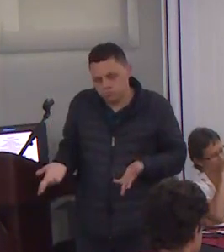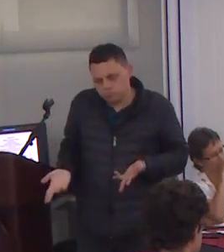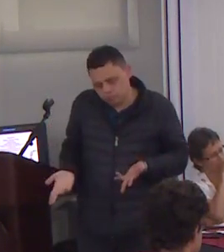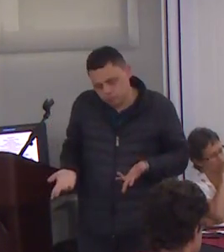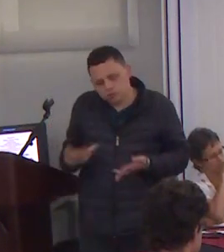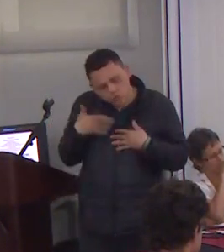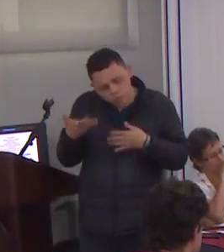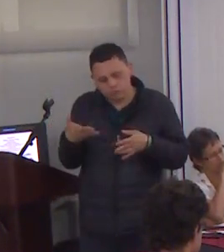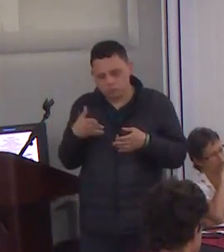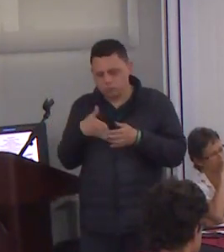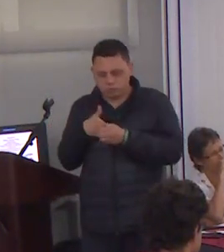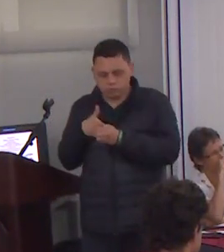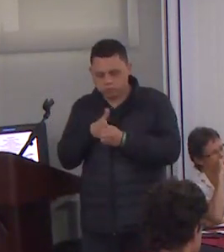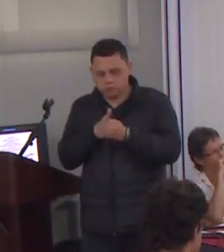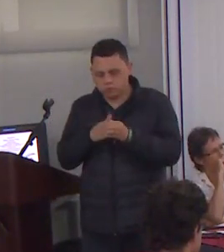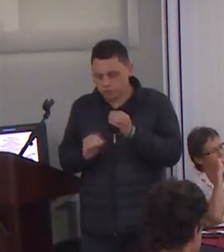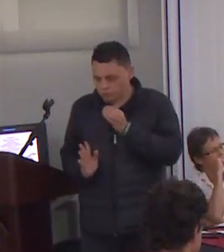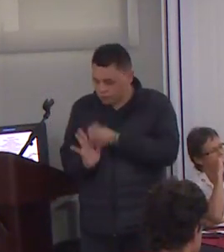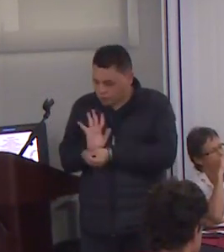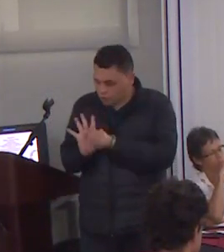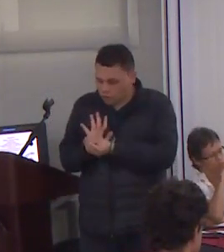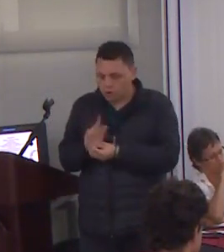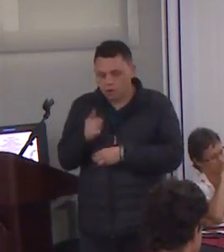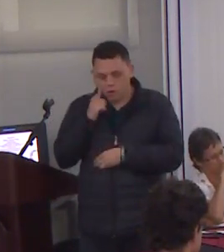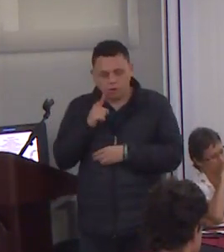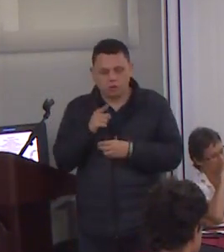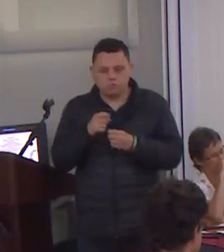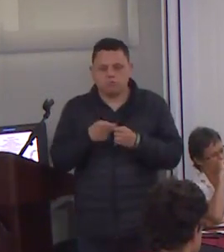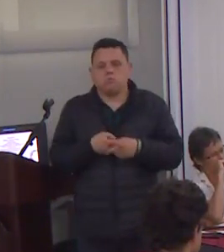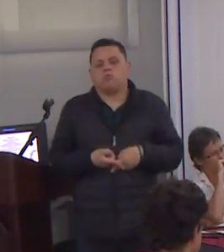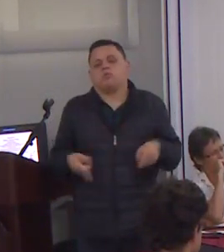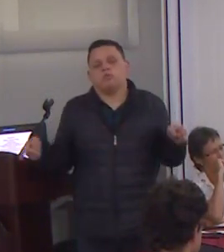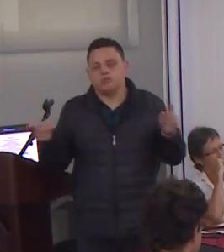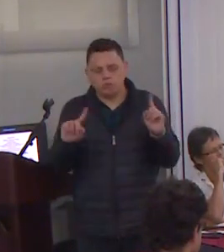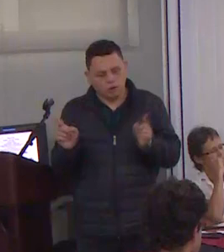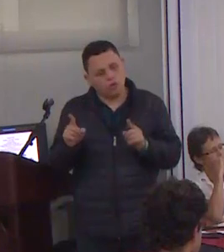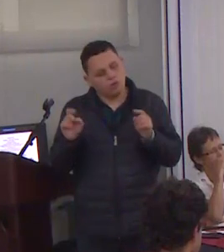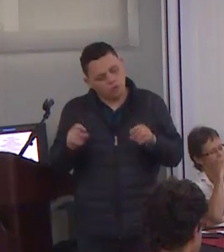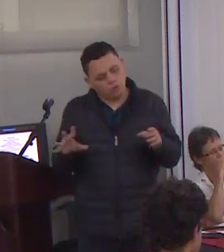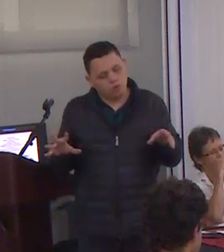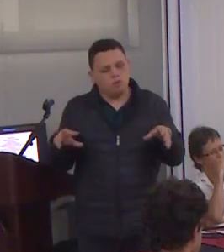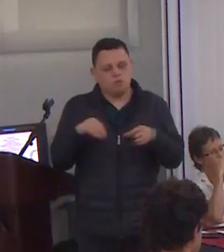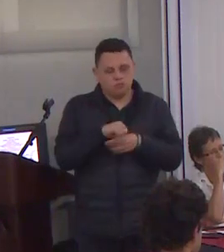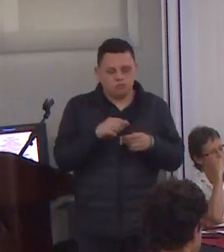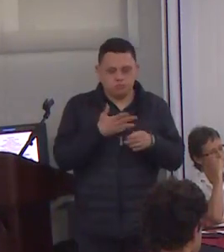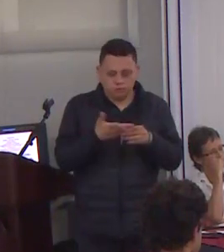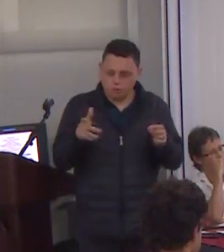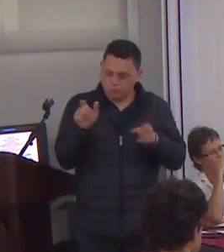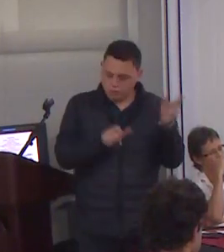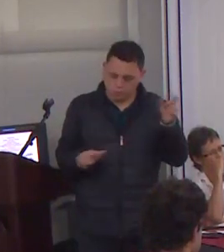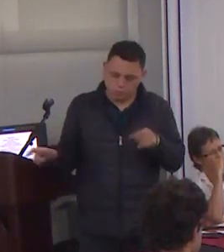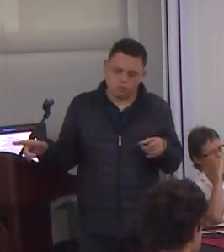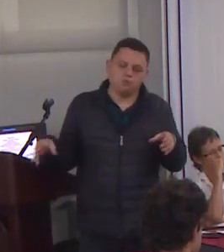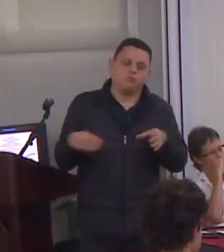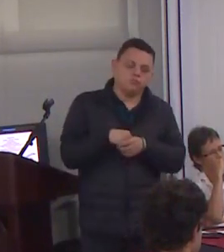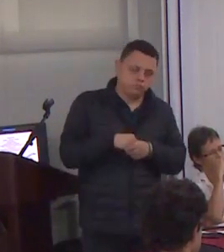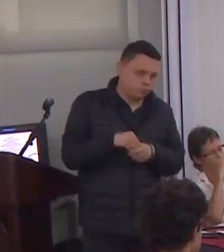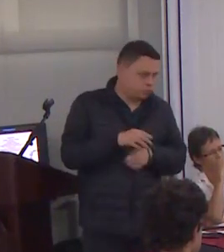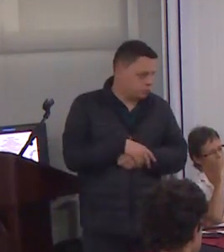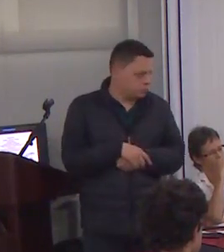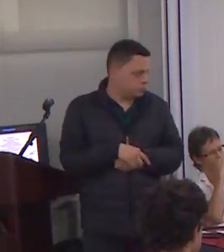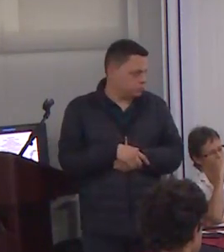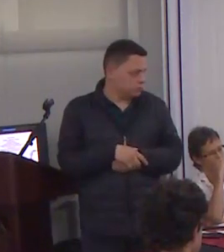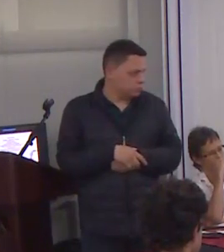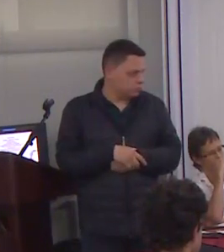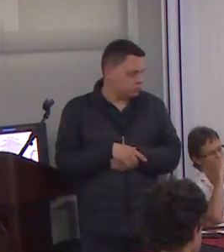tengo que indicar desde los puntos de información sin exagerar pero sí que incluye a todas las personas entonces tiene toda